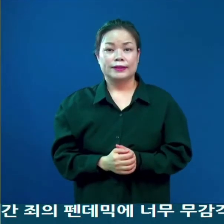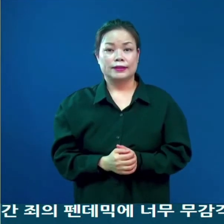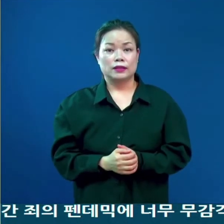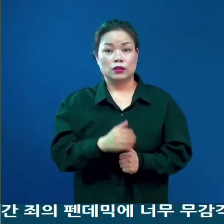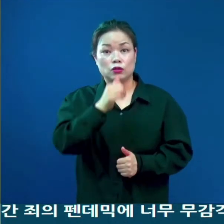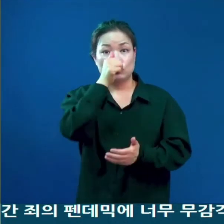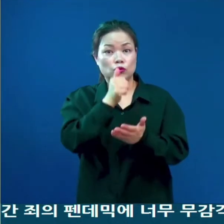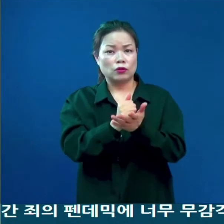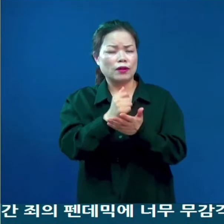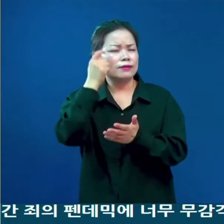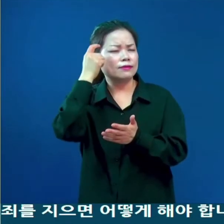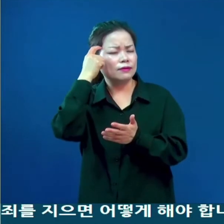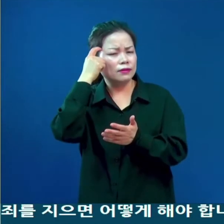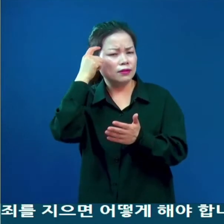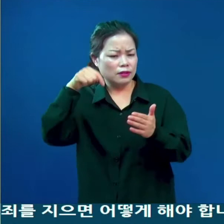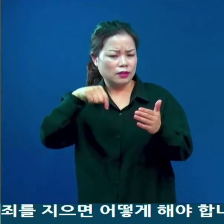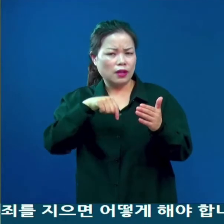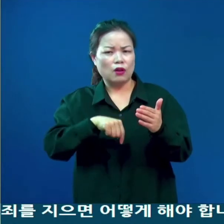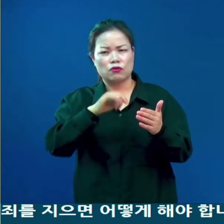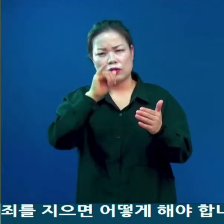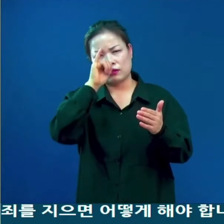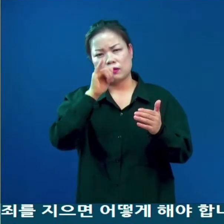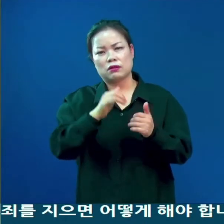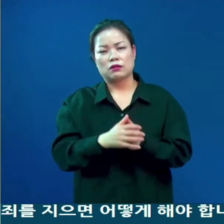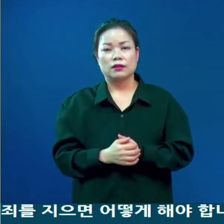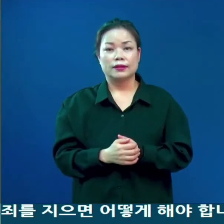이런 죄의 인식이 우리 가운데 있어야 되는 거죠. 그죠?